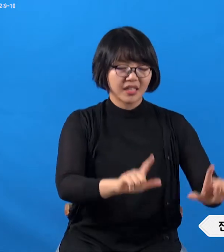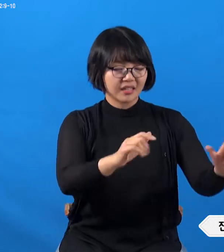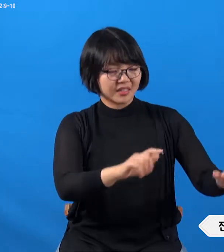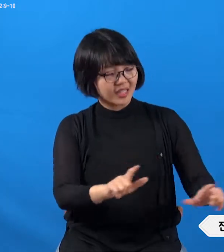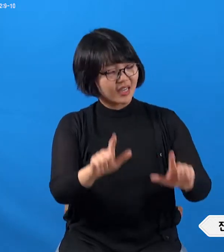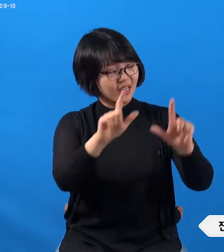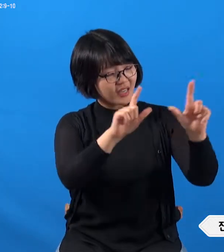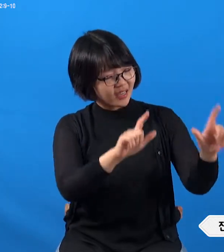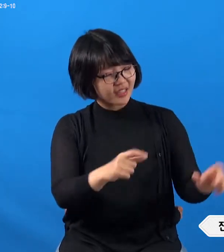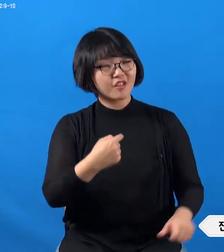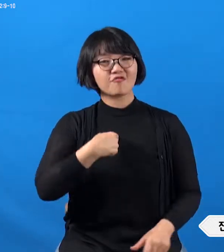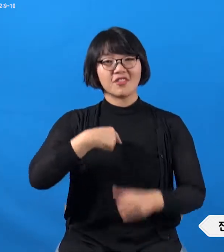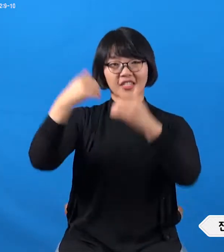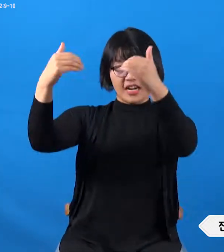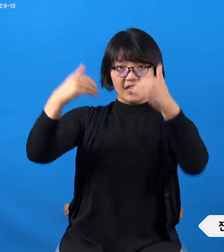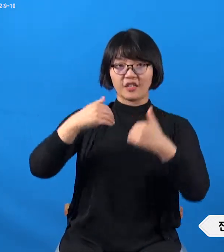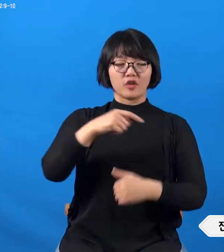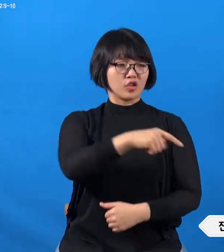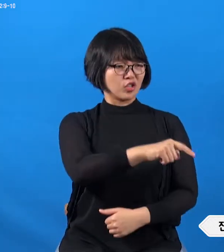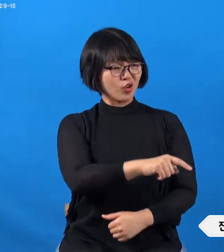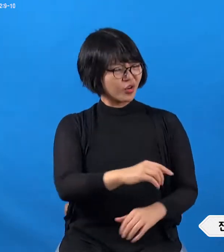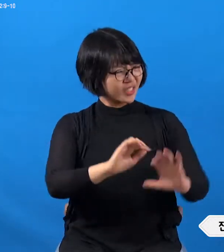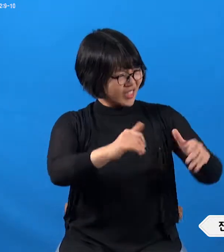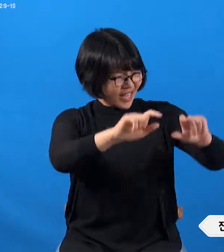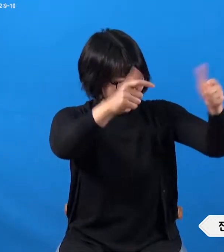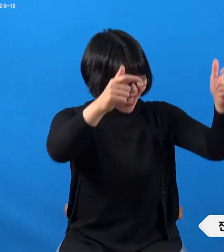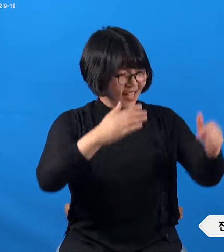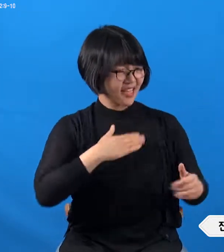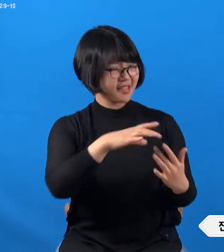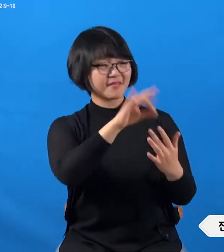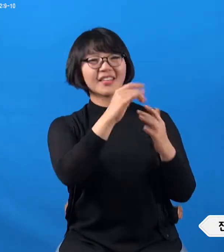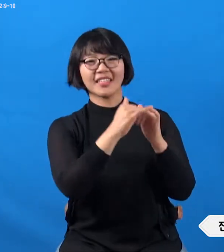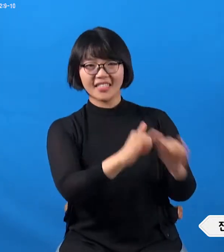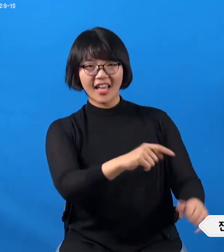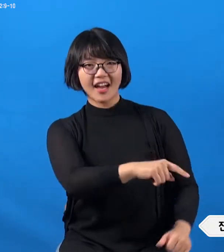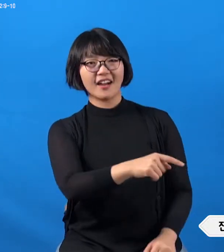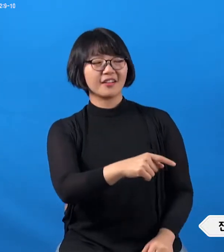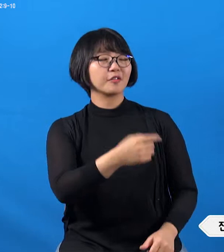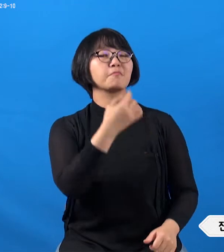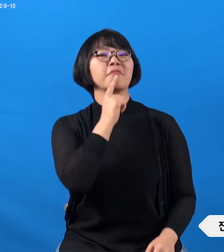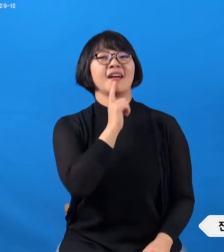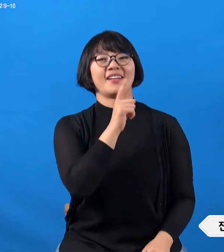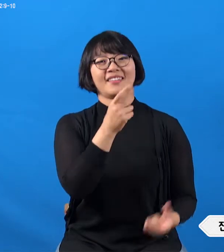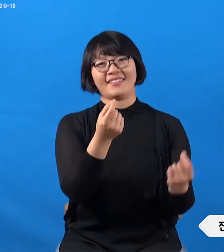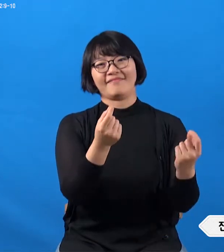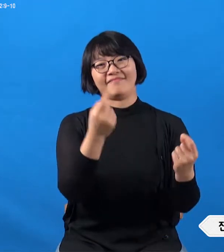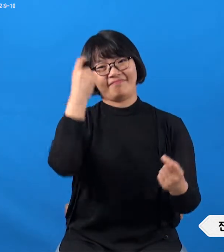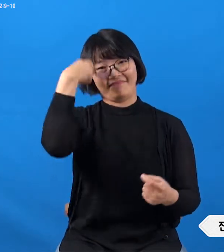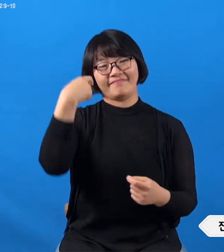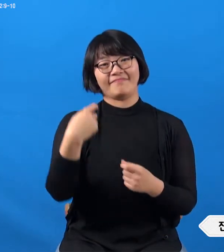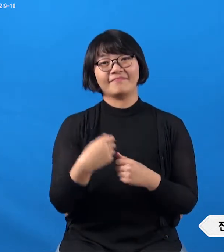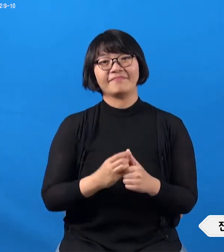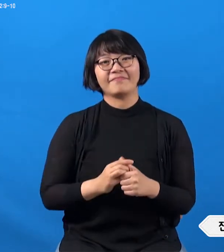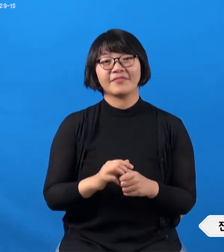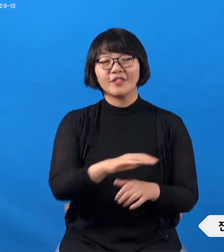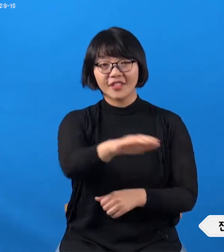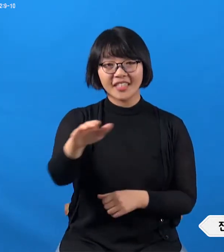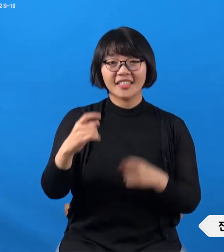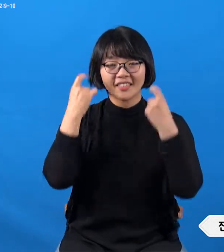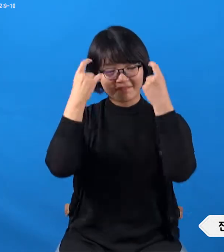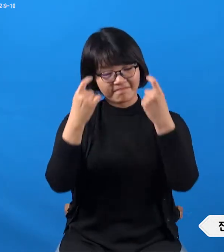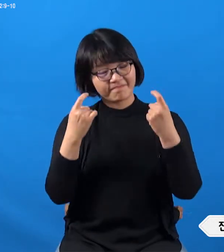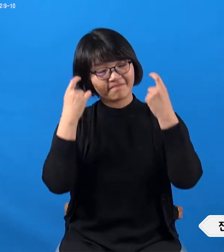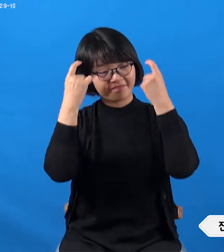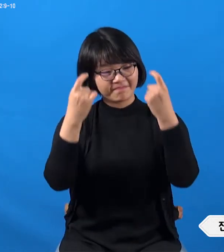우리 가운데 말씀하고 계십니다. 세상에 많은 나그네들이 있습니다. 우리의 인생은 나그네와